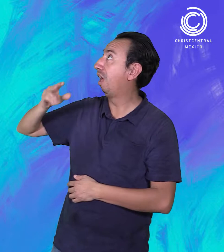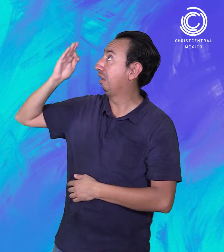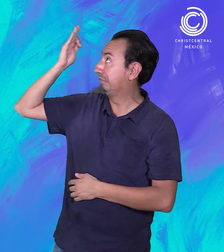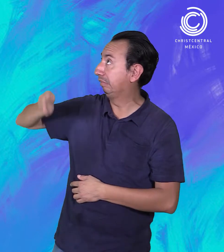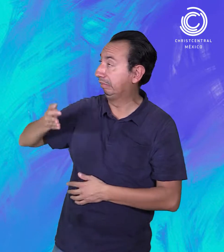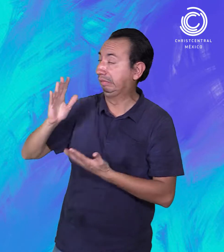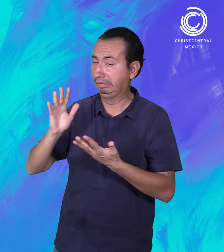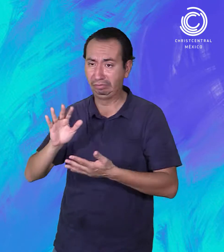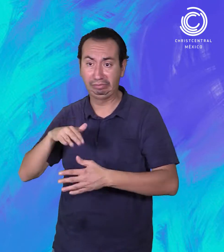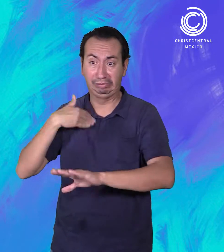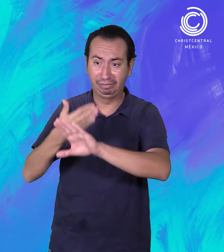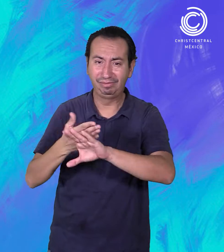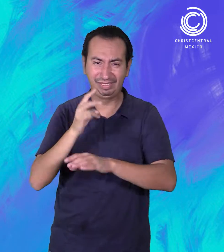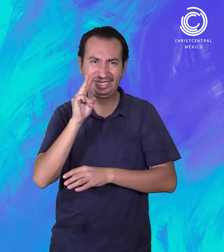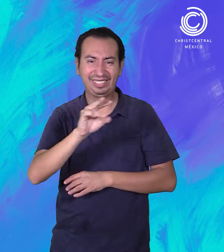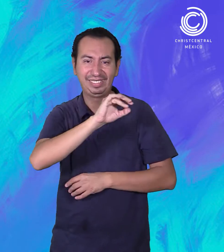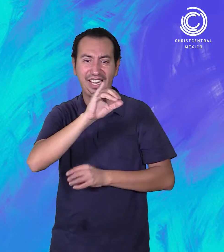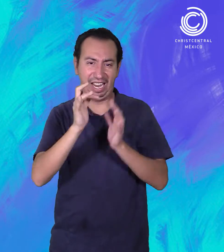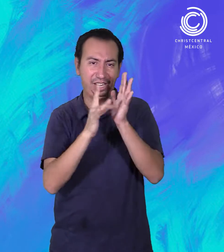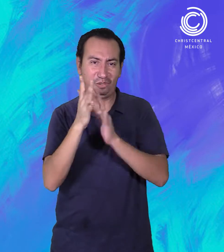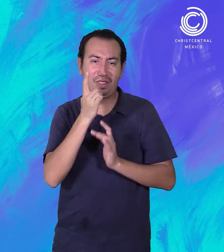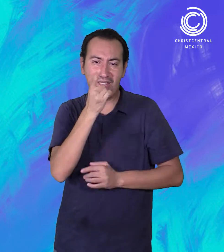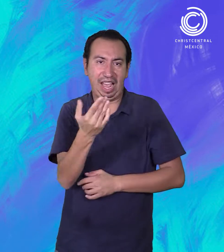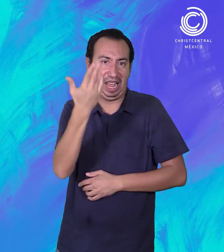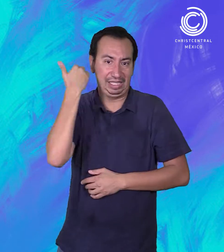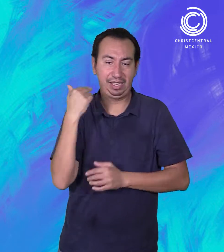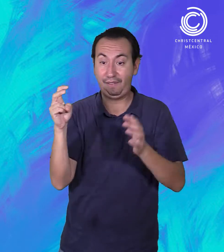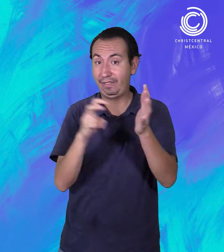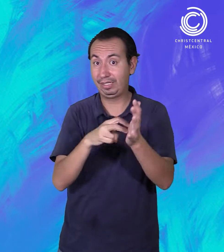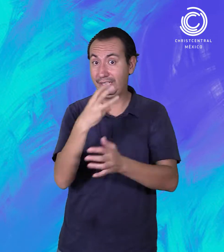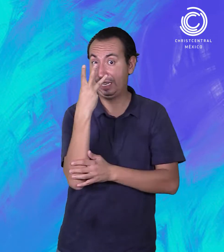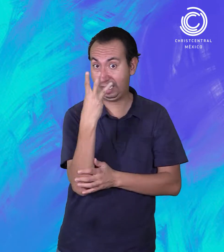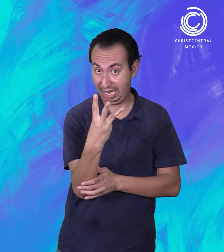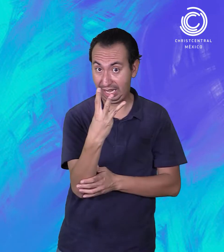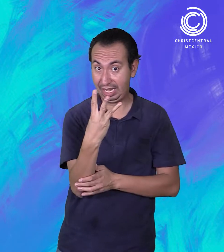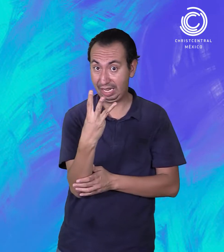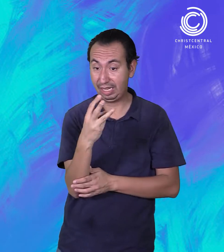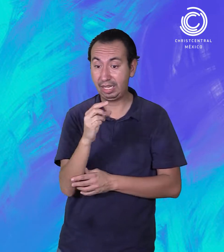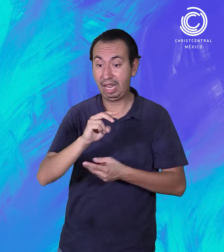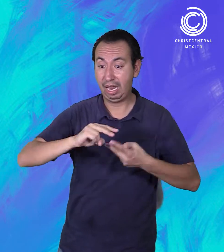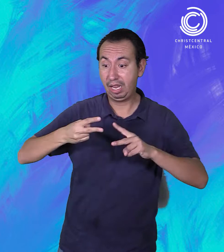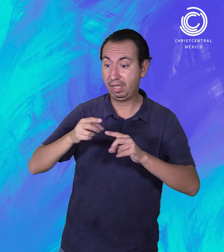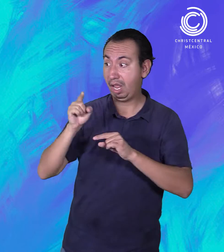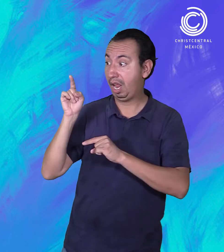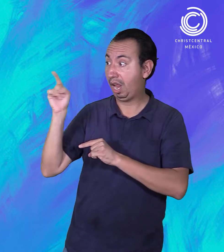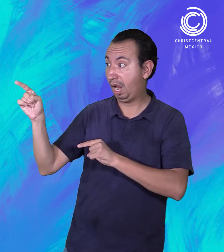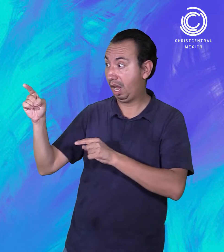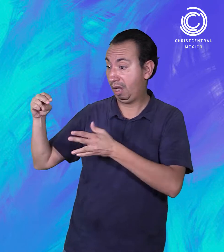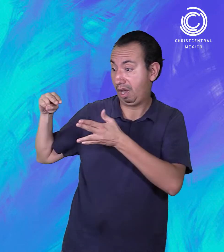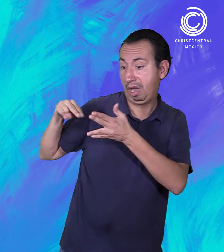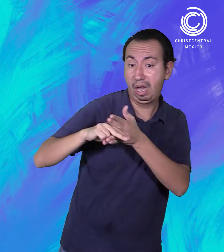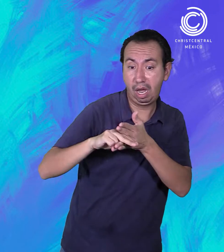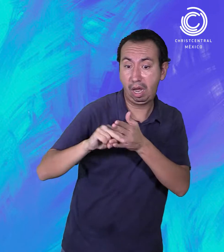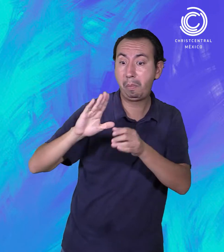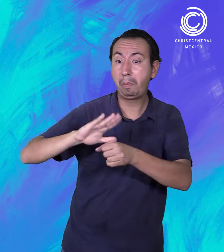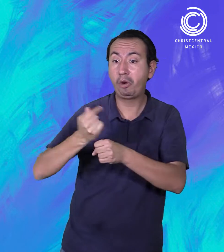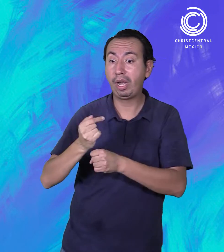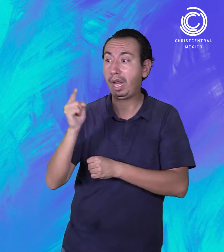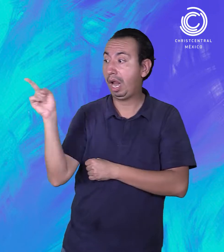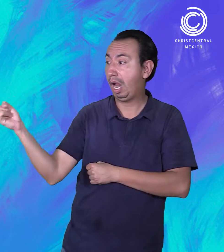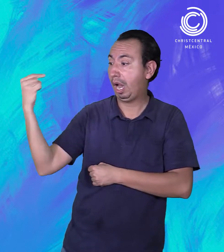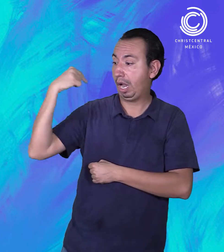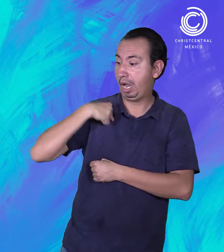aquí ya de alguna manera lo había predicho. Versículo 3, y harán esto porque no conocen al Padre ni a mí. Versículo